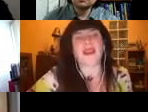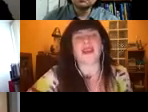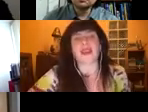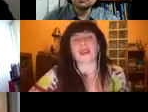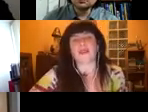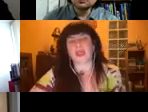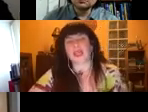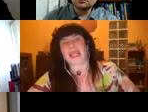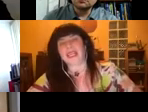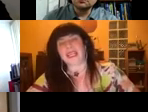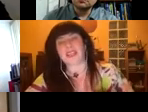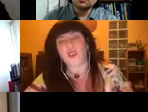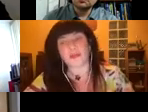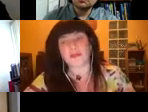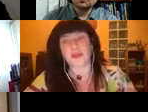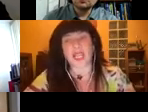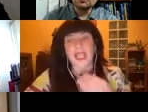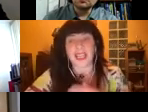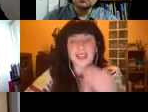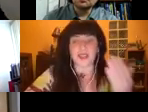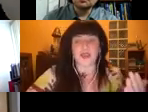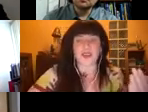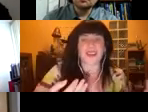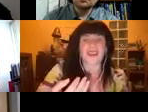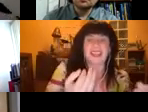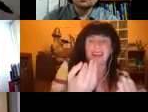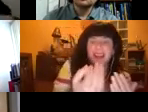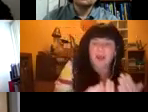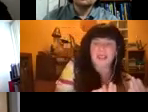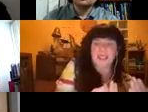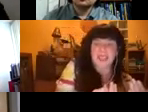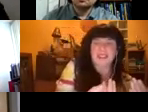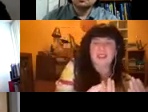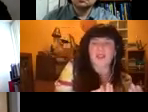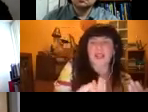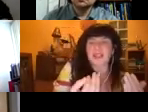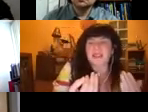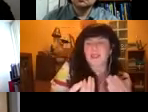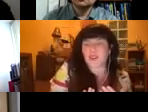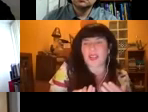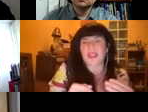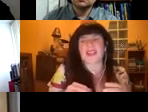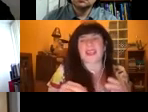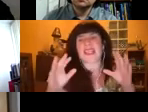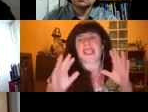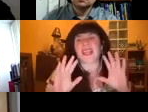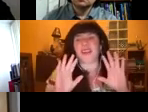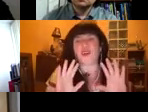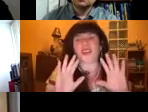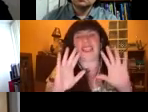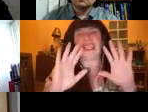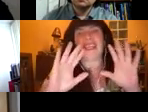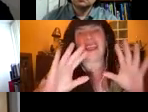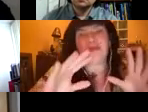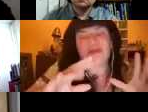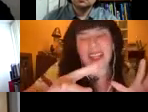mirar fue la inclinación, porque la inclinación en lengua de señas tiene una realización que tenía que ver